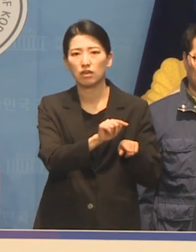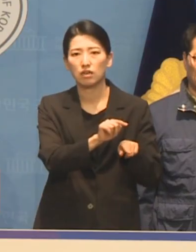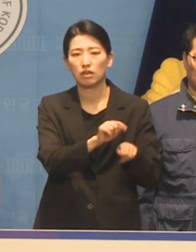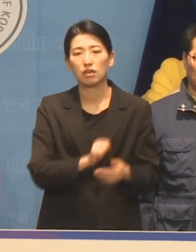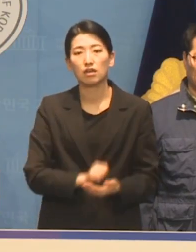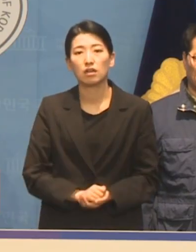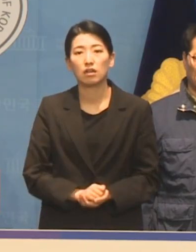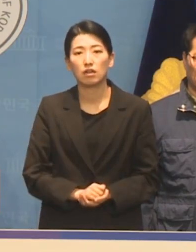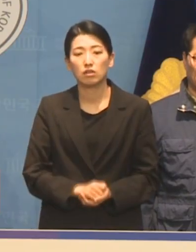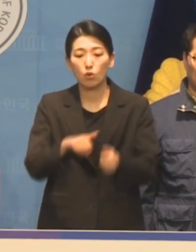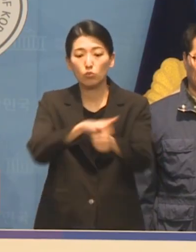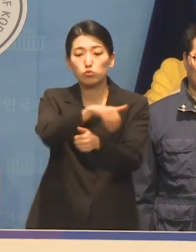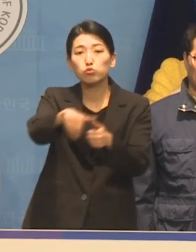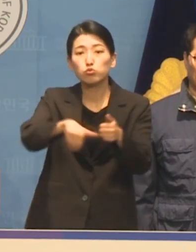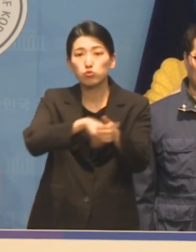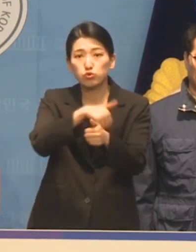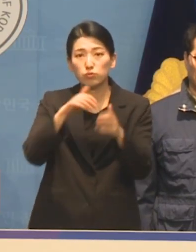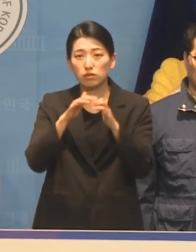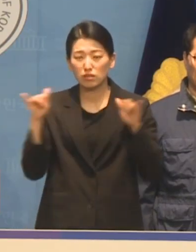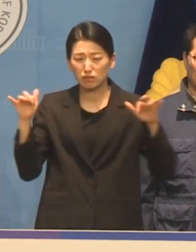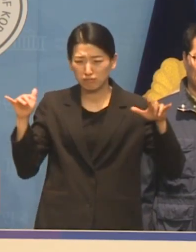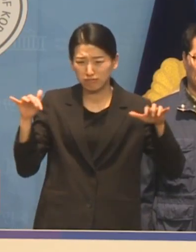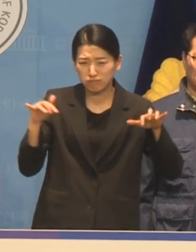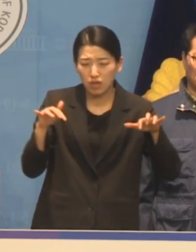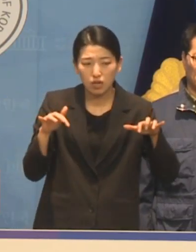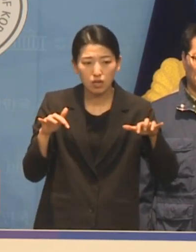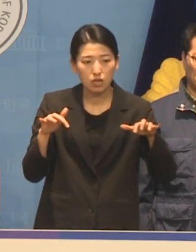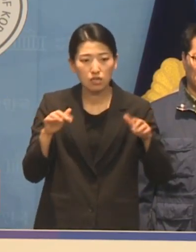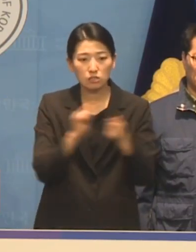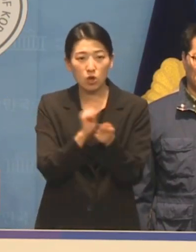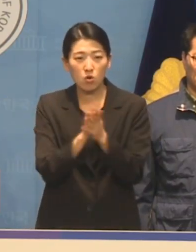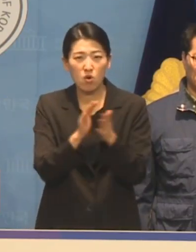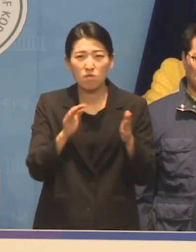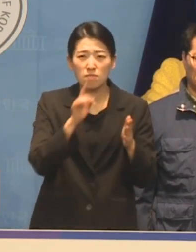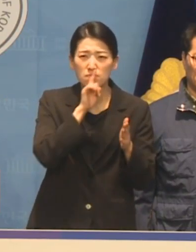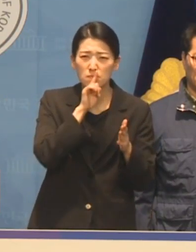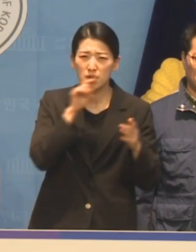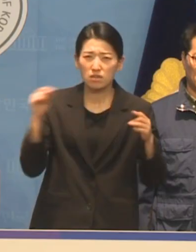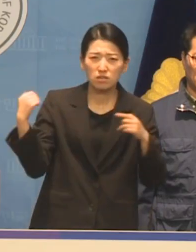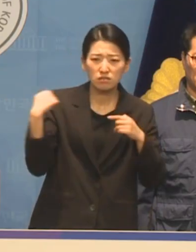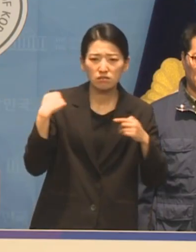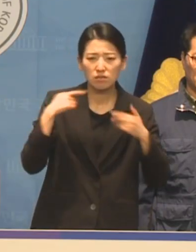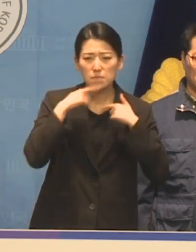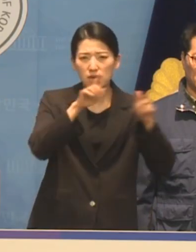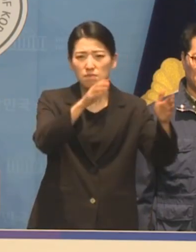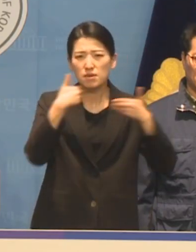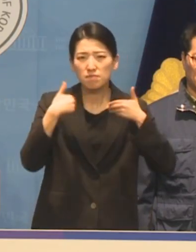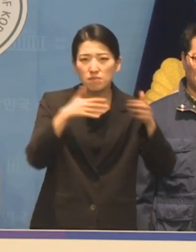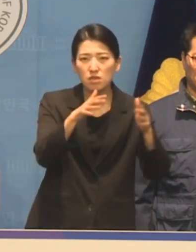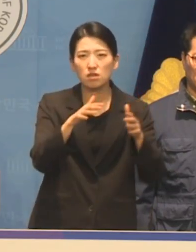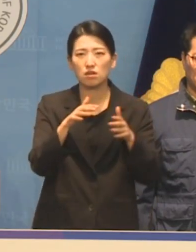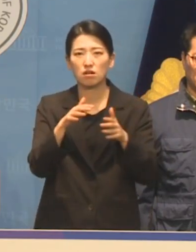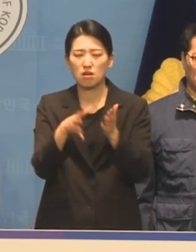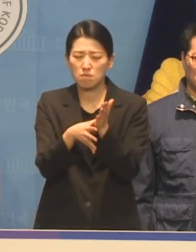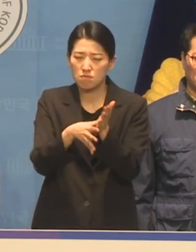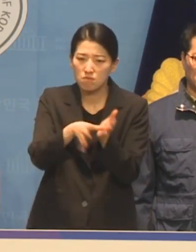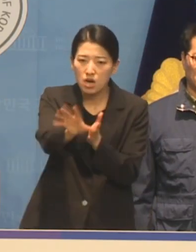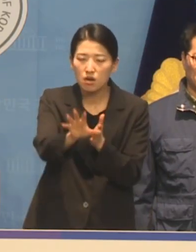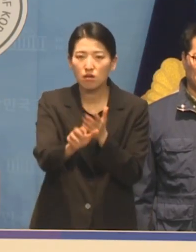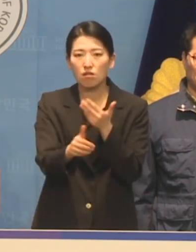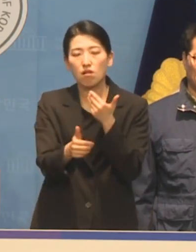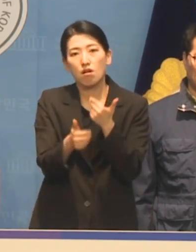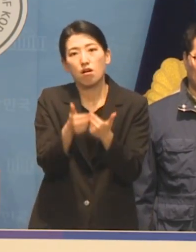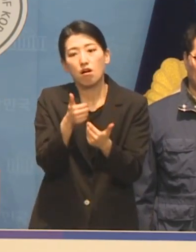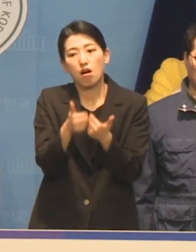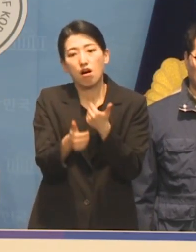헌법재판소 인근의 집회와 시위 과정에서 벌어지는 폭력은 일상화되고 있고 그 폭력의 정도, 갈등의